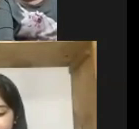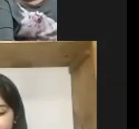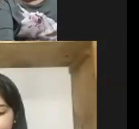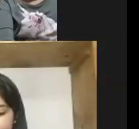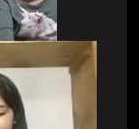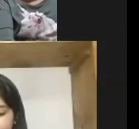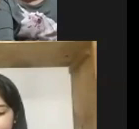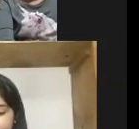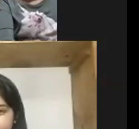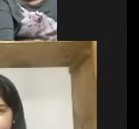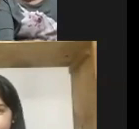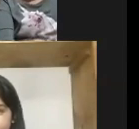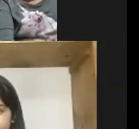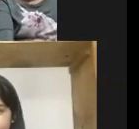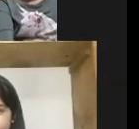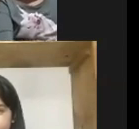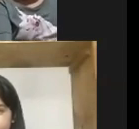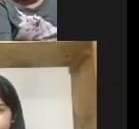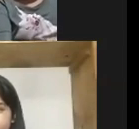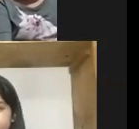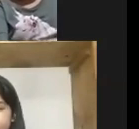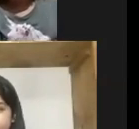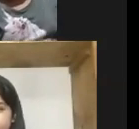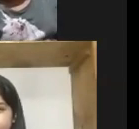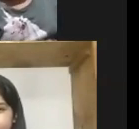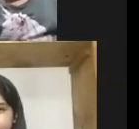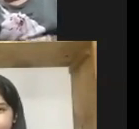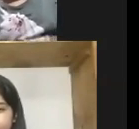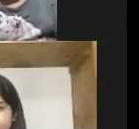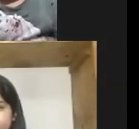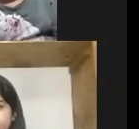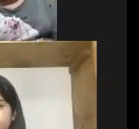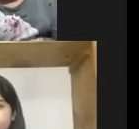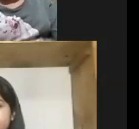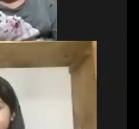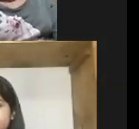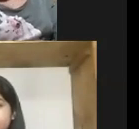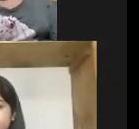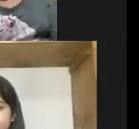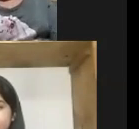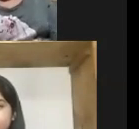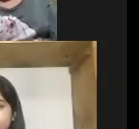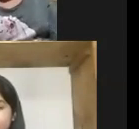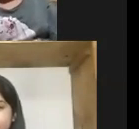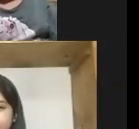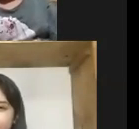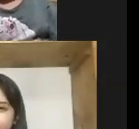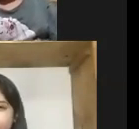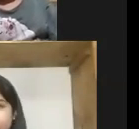Espérenme tantito. Ahí está, miren. ¿Está mejor? Entonces, vamos a